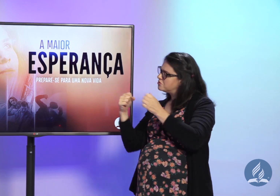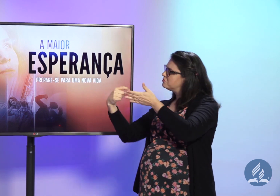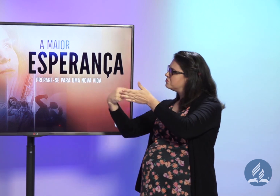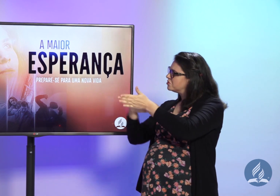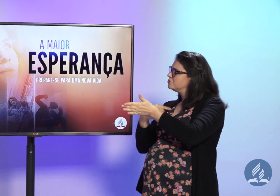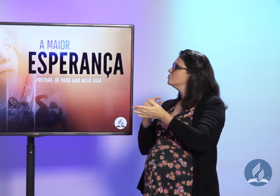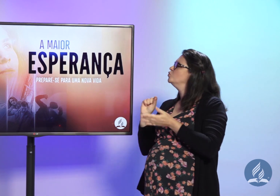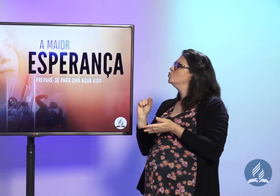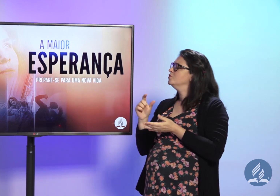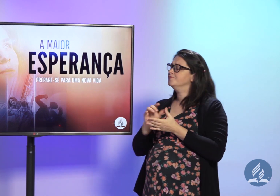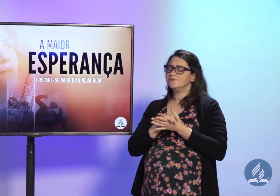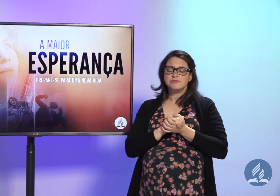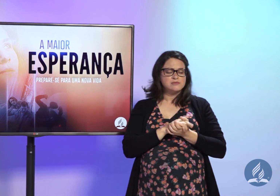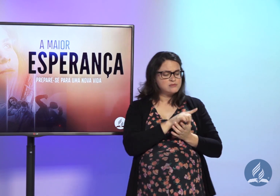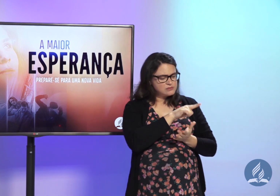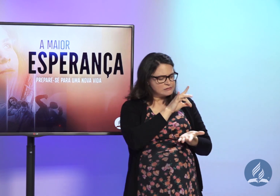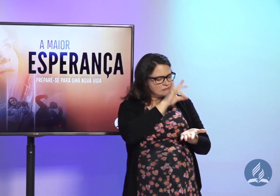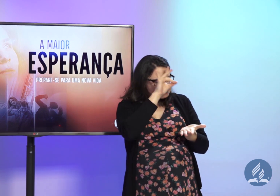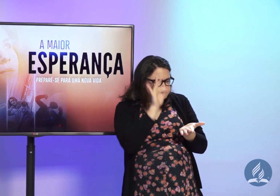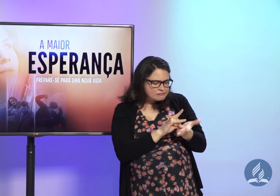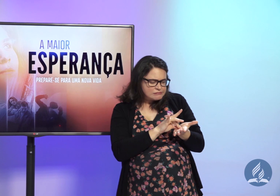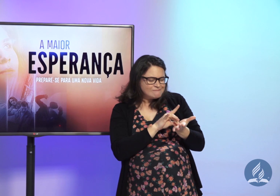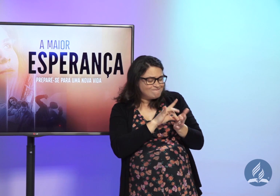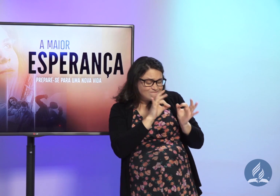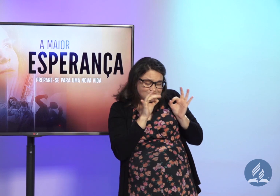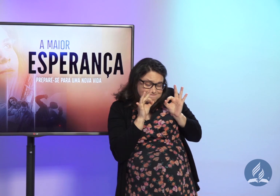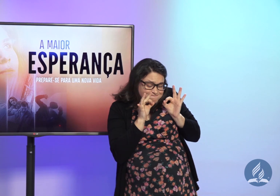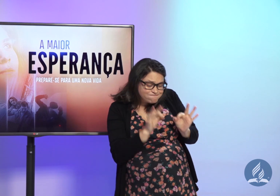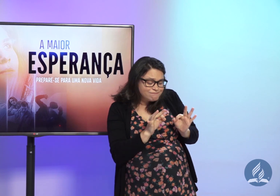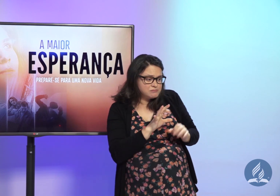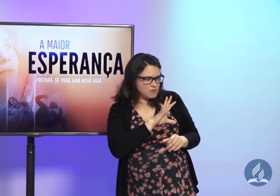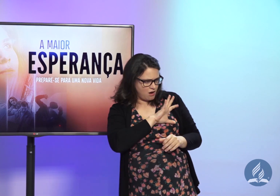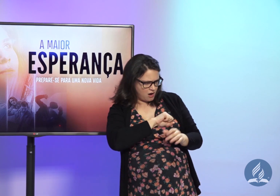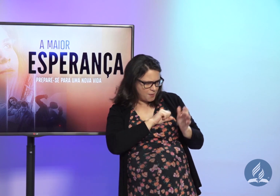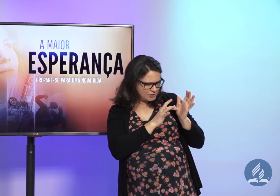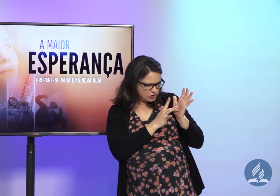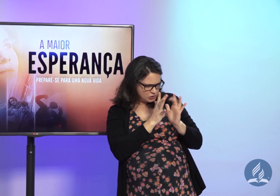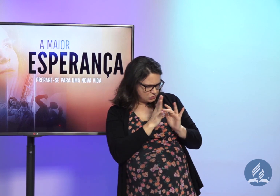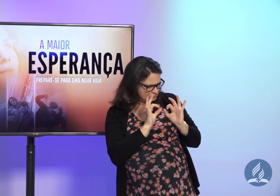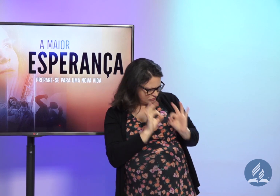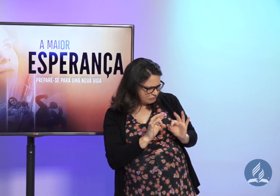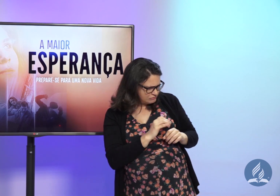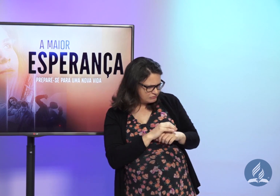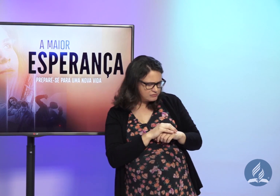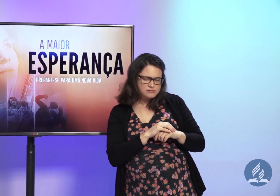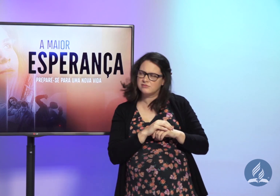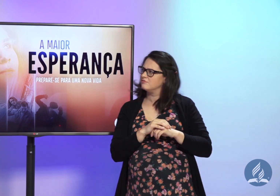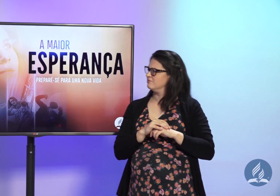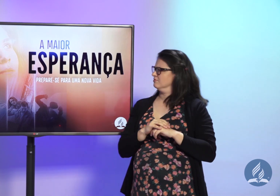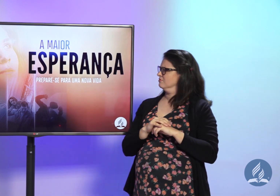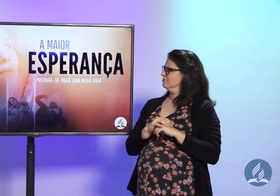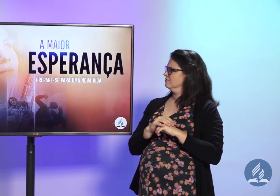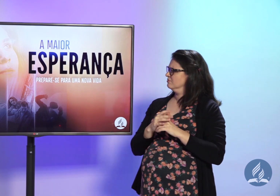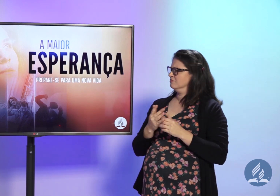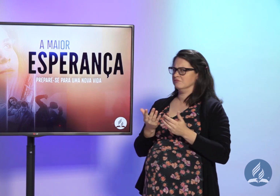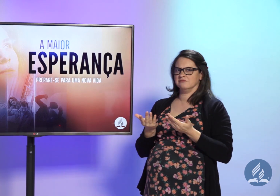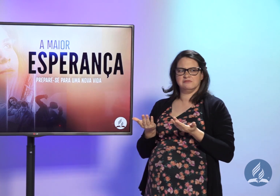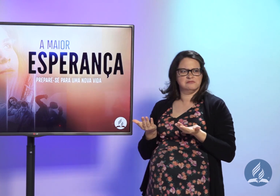E aí então ela continua perguntando: você de verdade ama Jesus? Ele achou estranho aquela